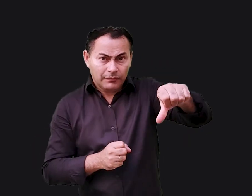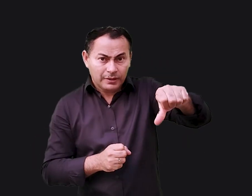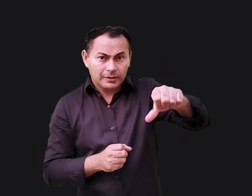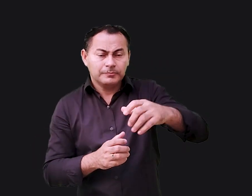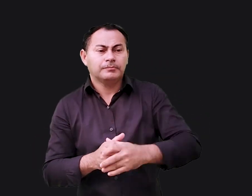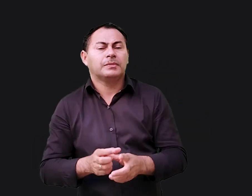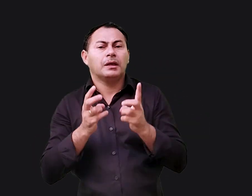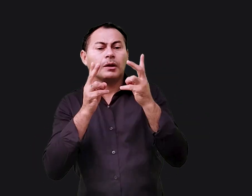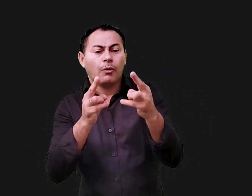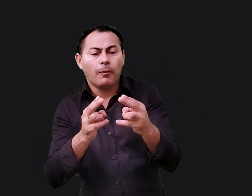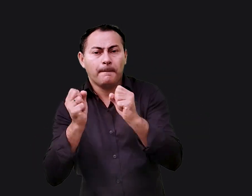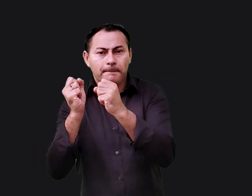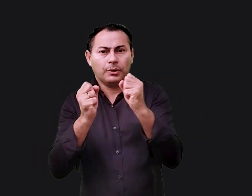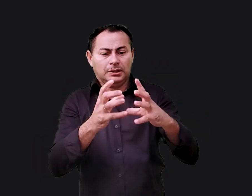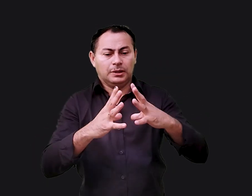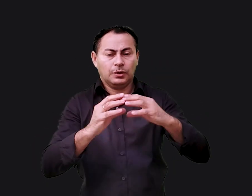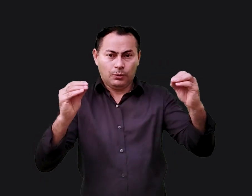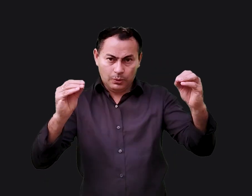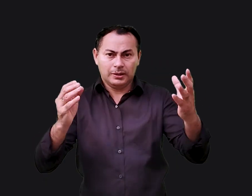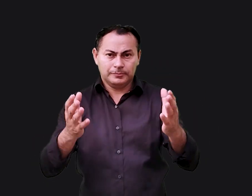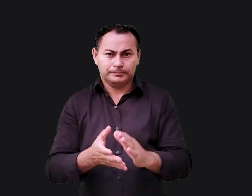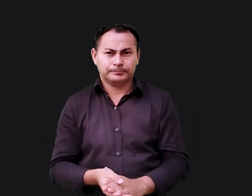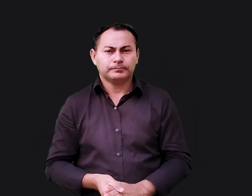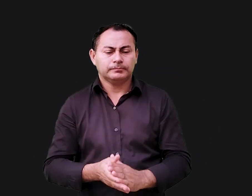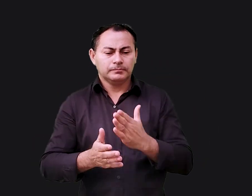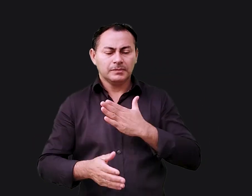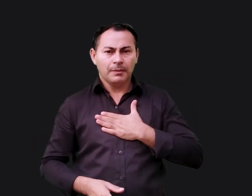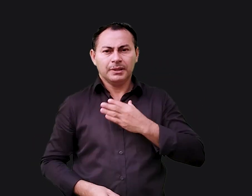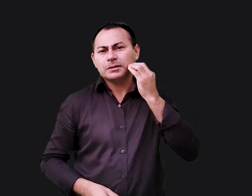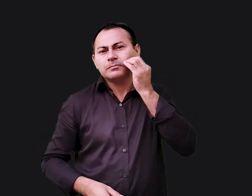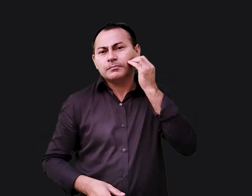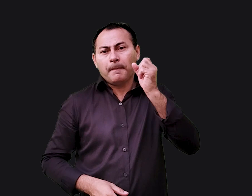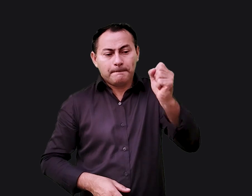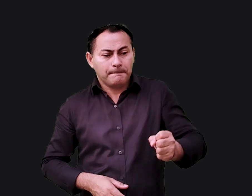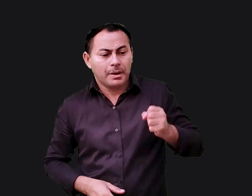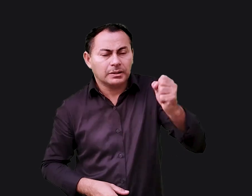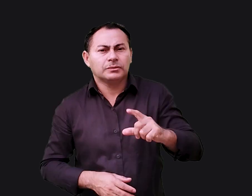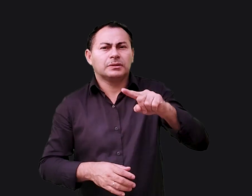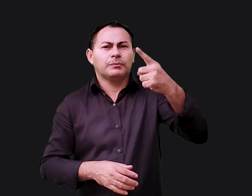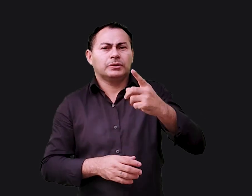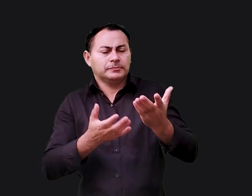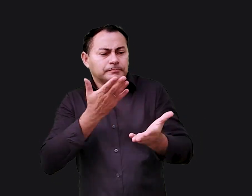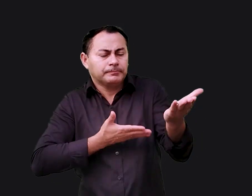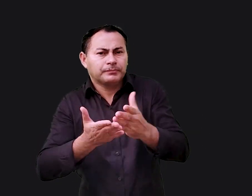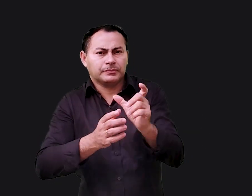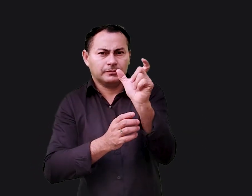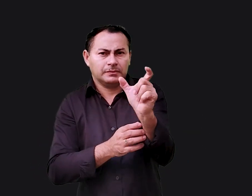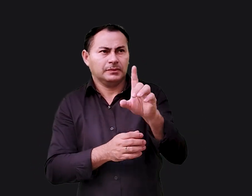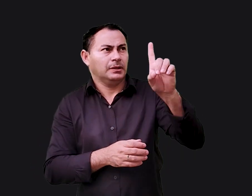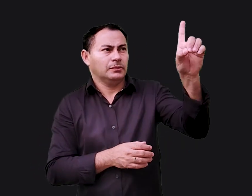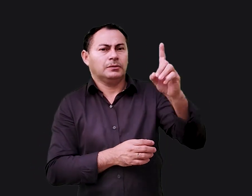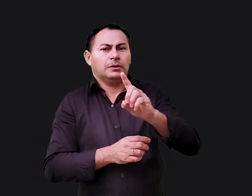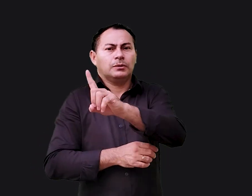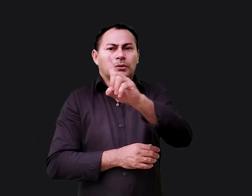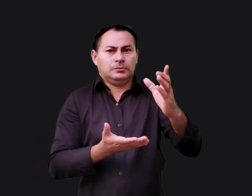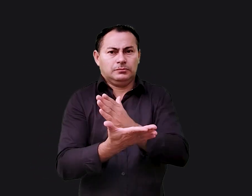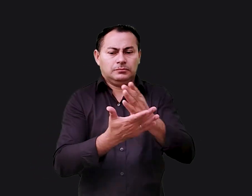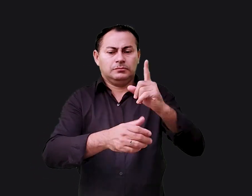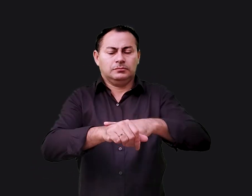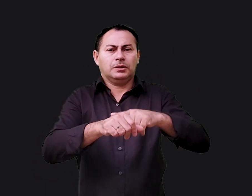no Salmo 19 é o mesmo poder que cura na minha experiência de pastor depois de compartilhar a palavra de Deus Durante